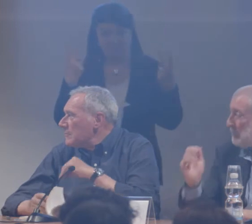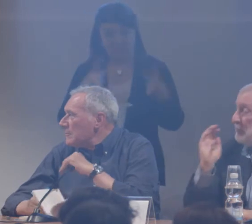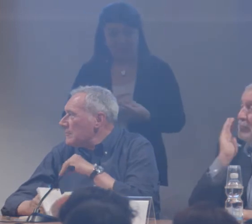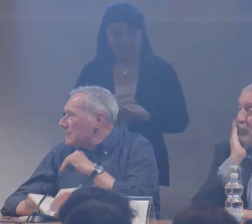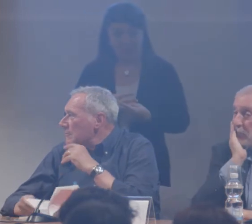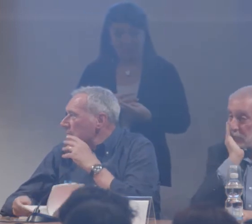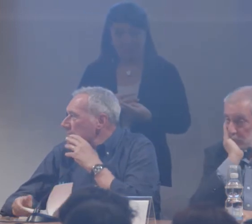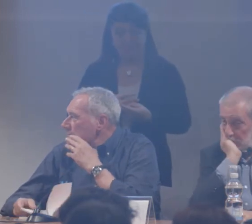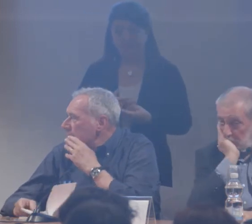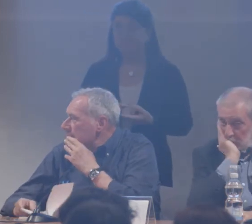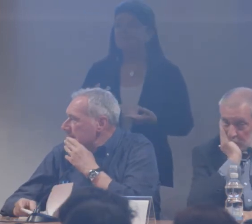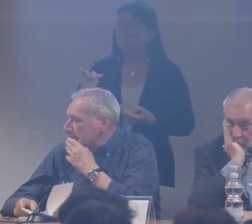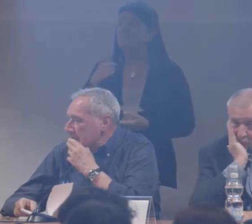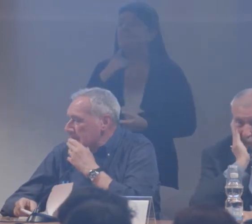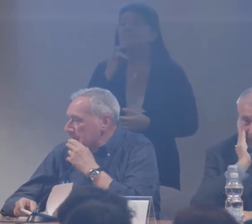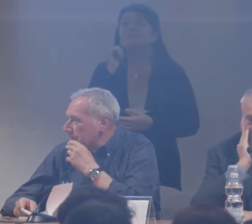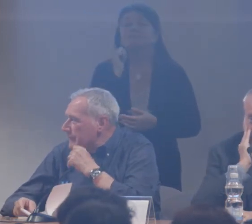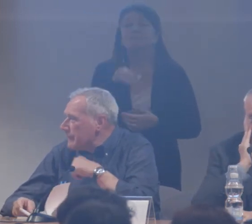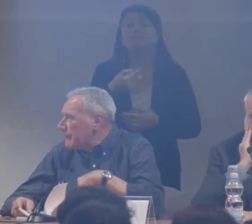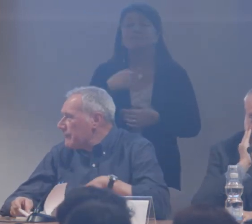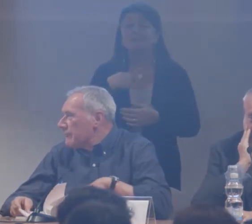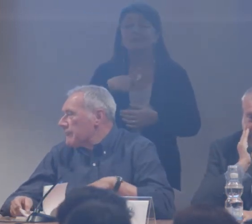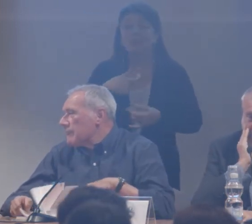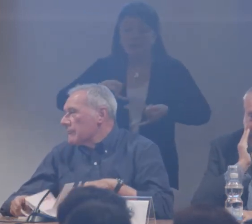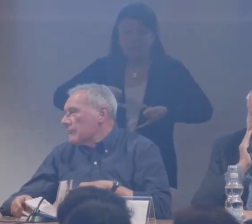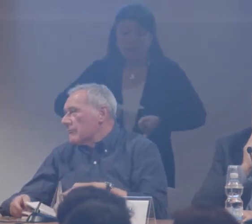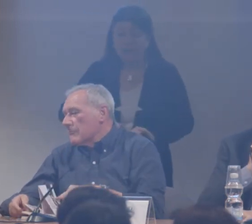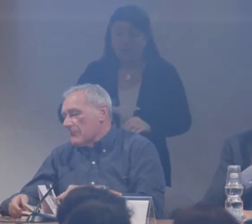prima, io sono cresciuto con